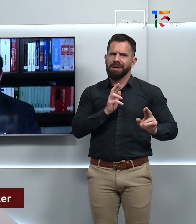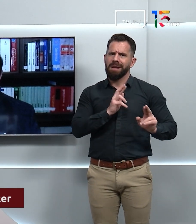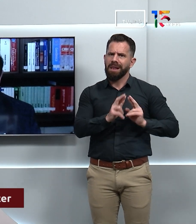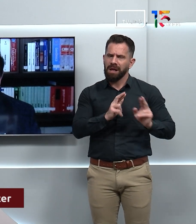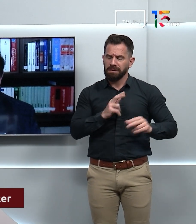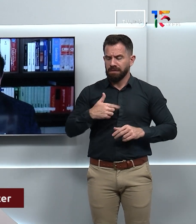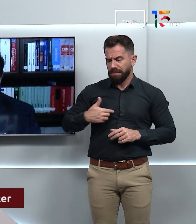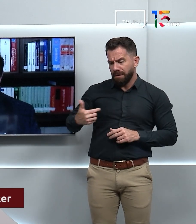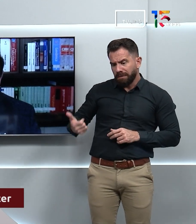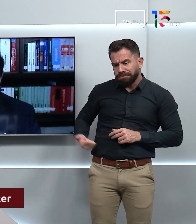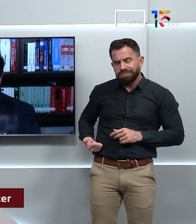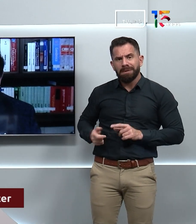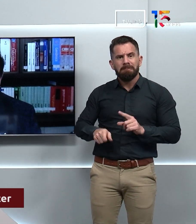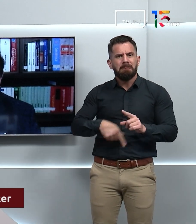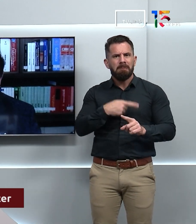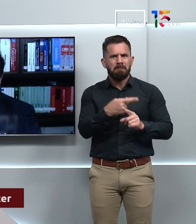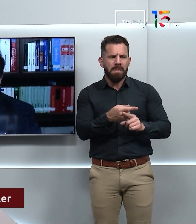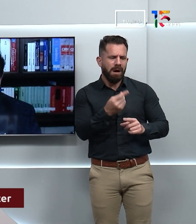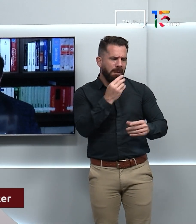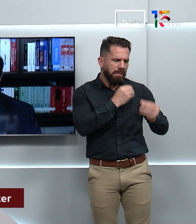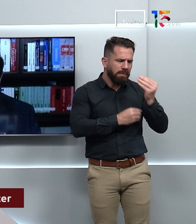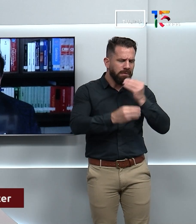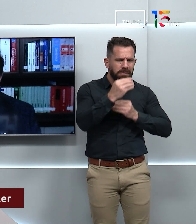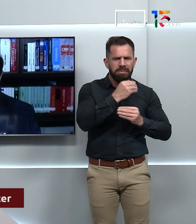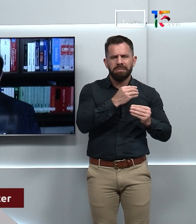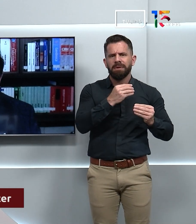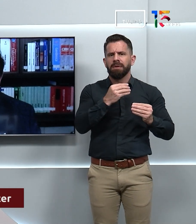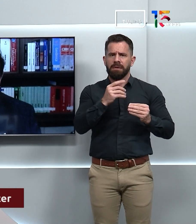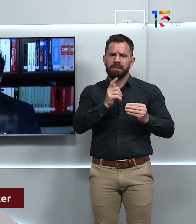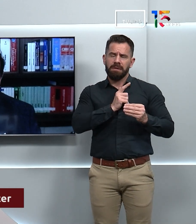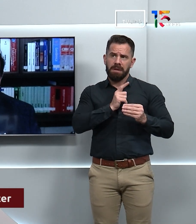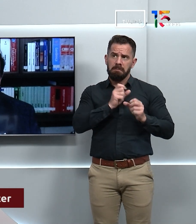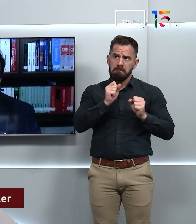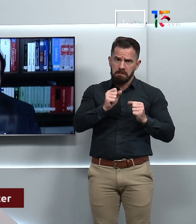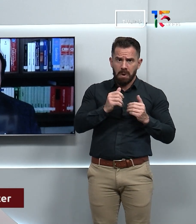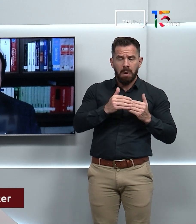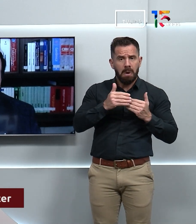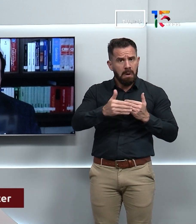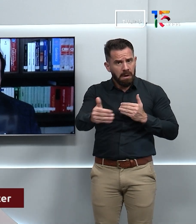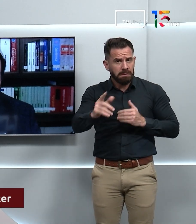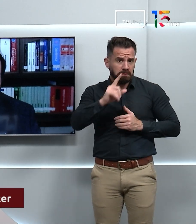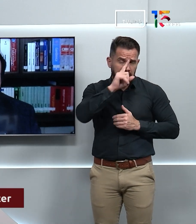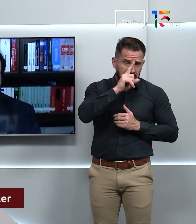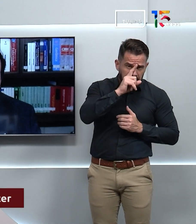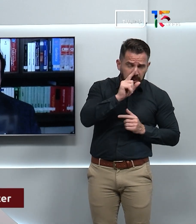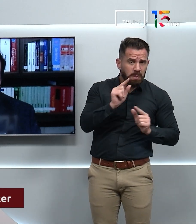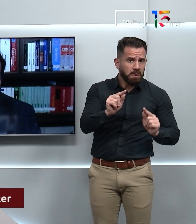esse tratamento, quais perigos que o senhor poderia destacar?